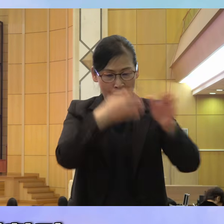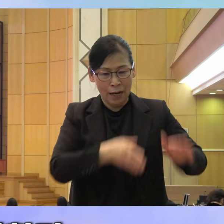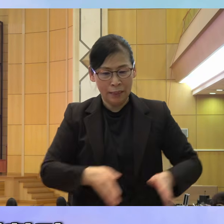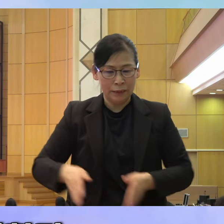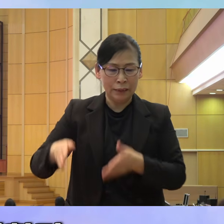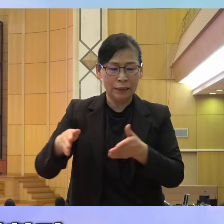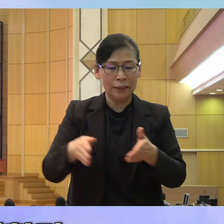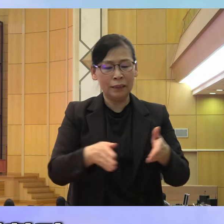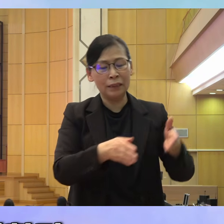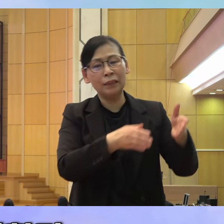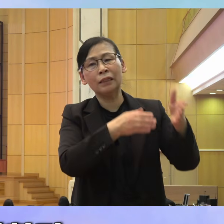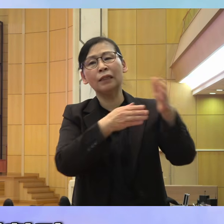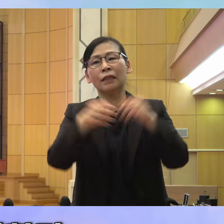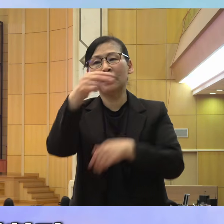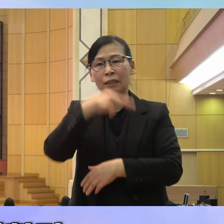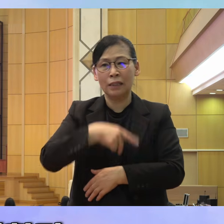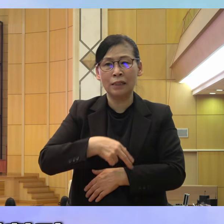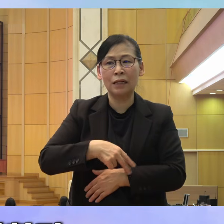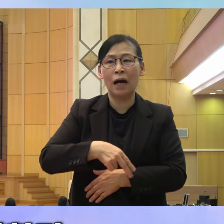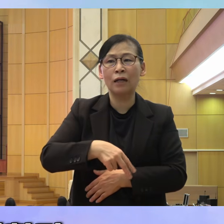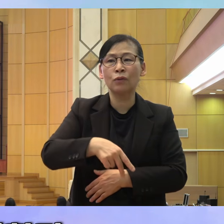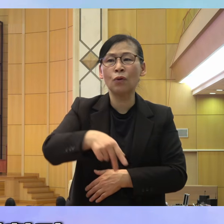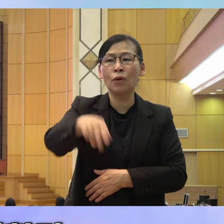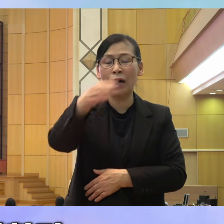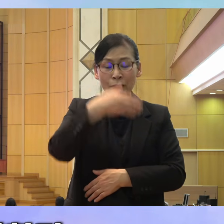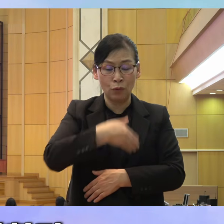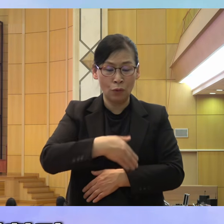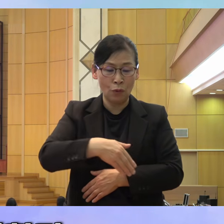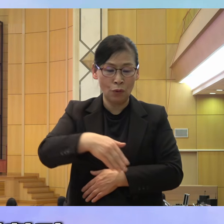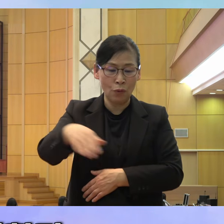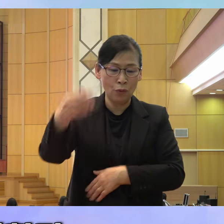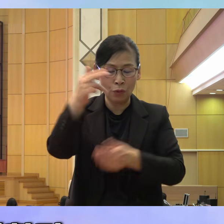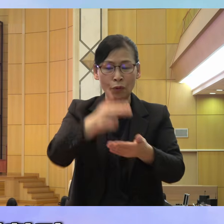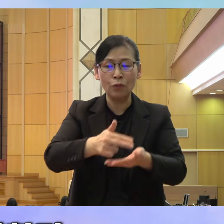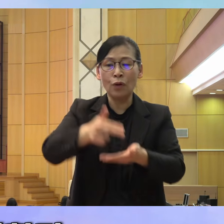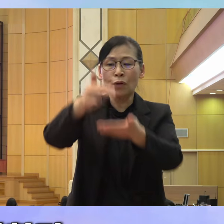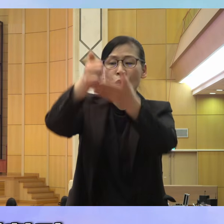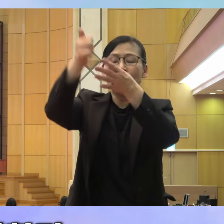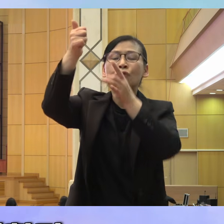험한 이 길 가고 가도